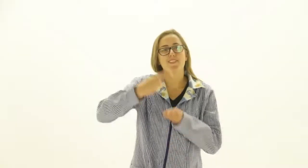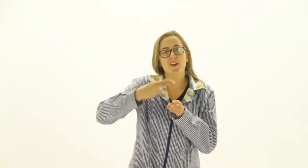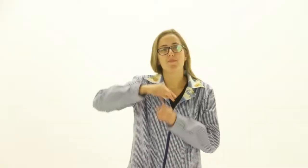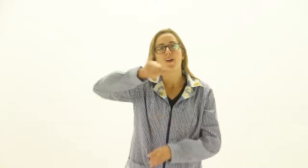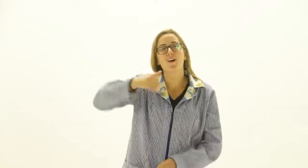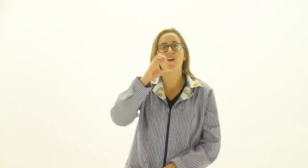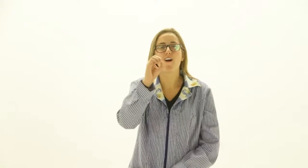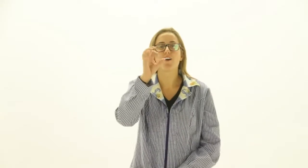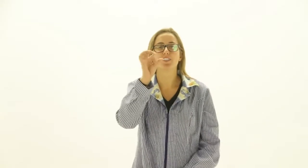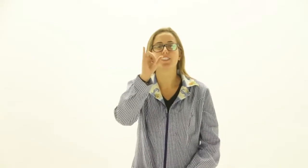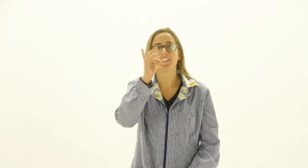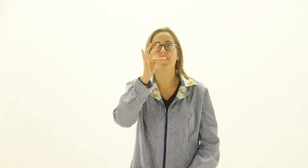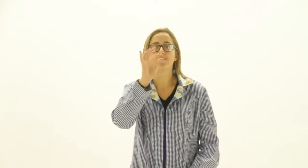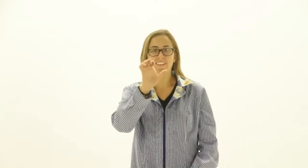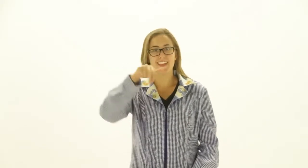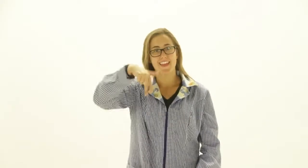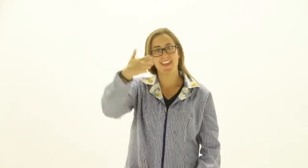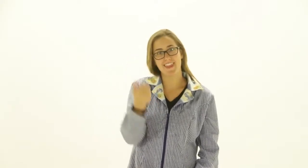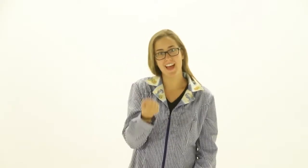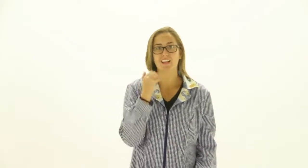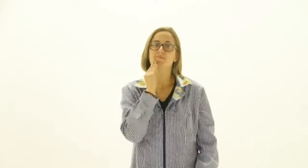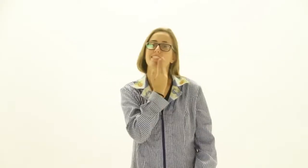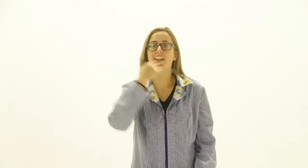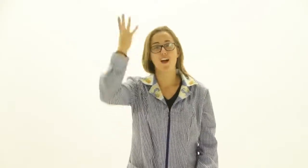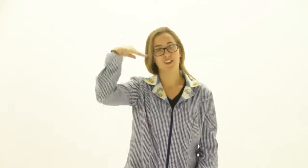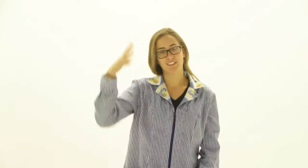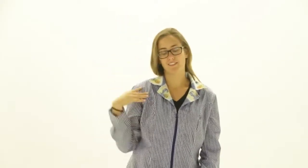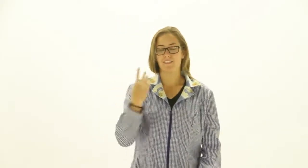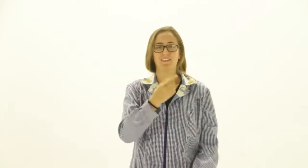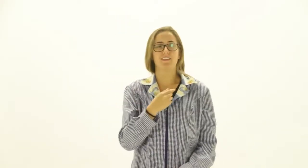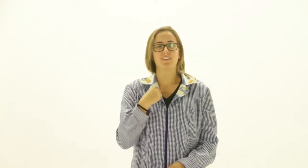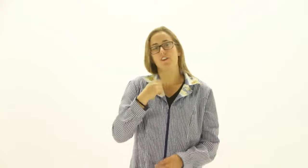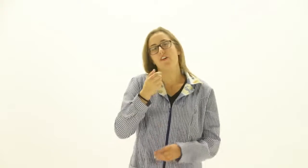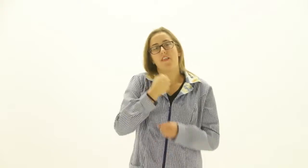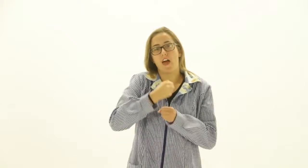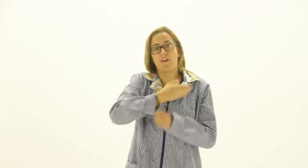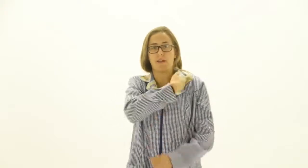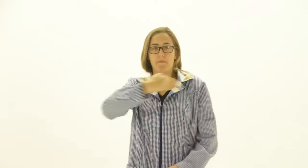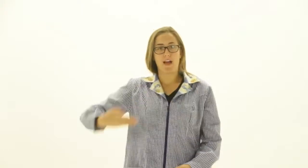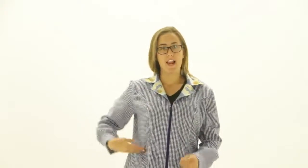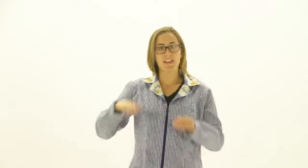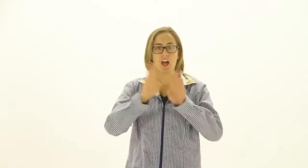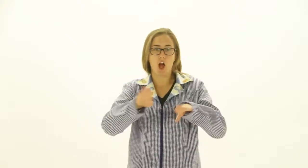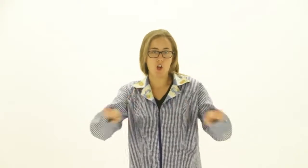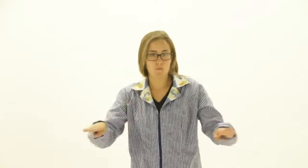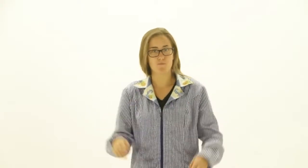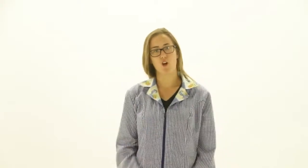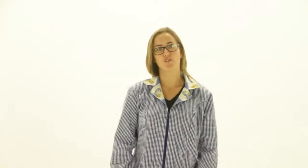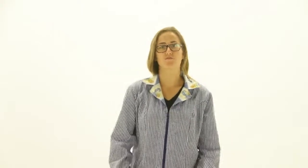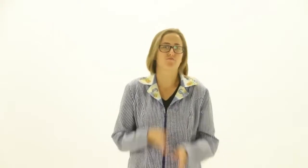es Josefina, mi seña es esta, y yo trabajo como maestra en la escuela donde concurren todos estos alumnos